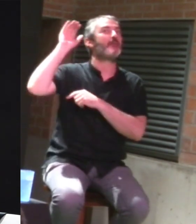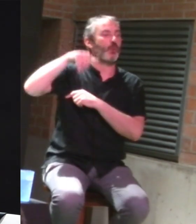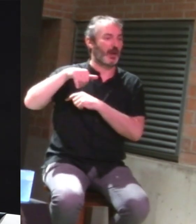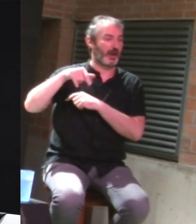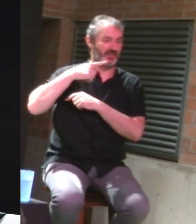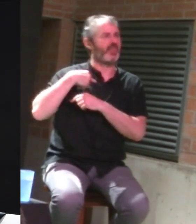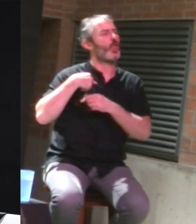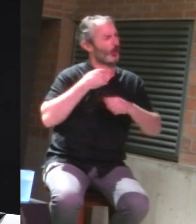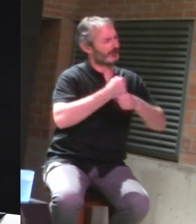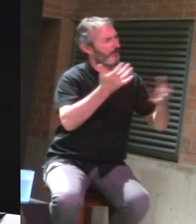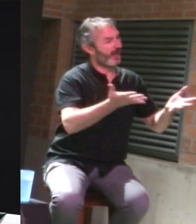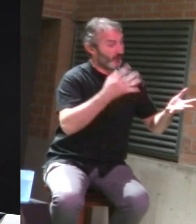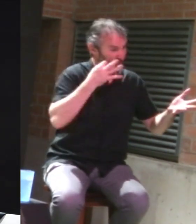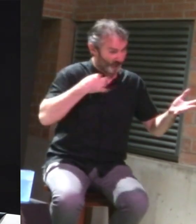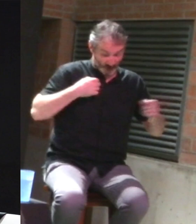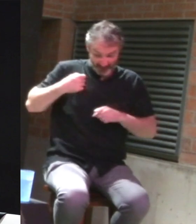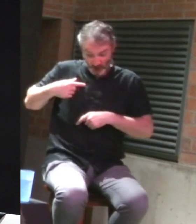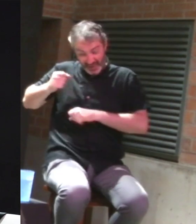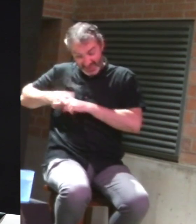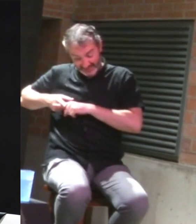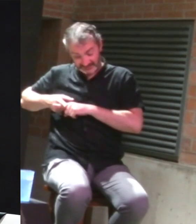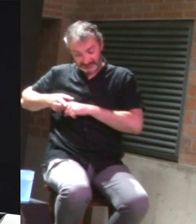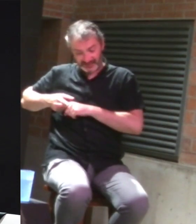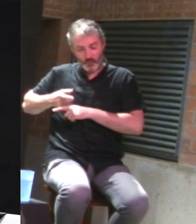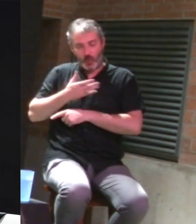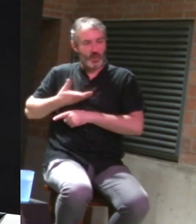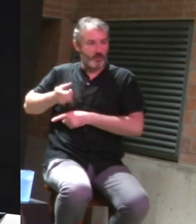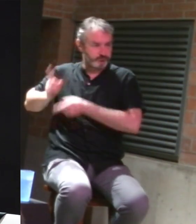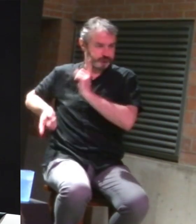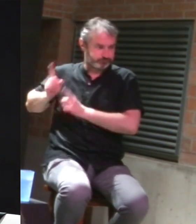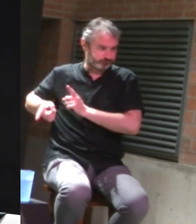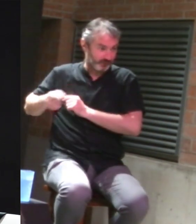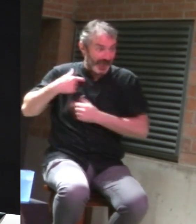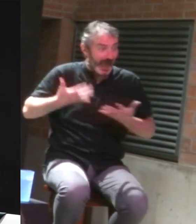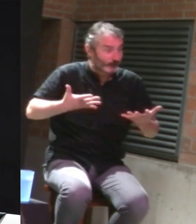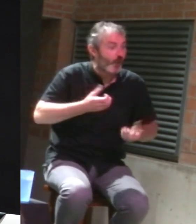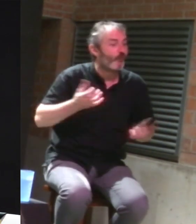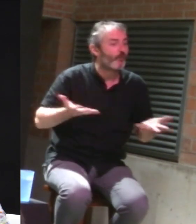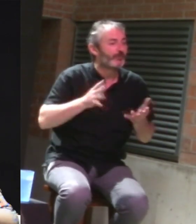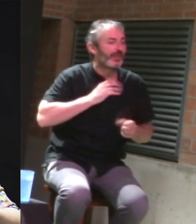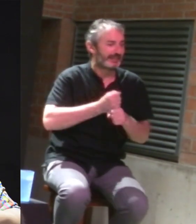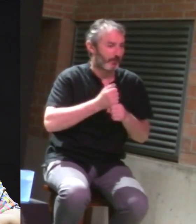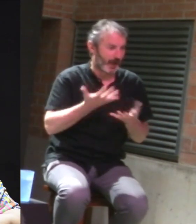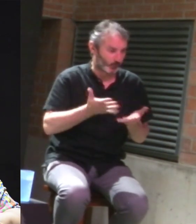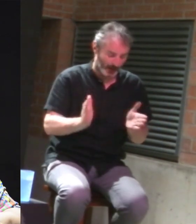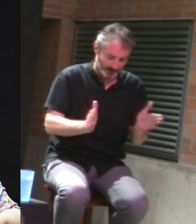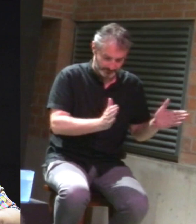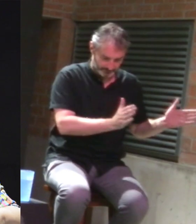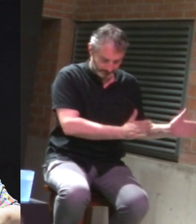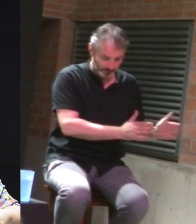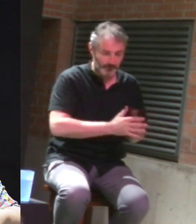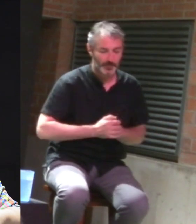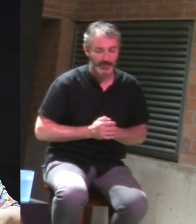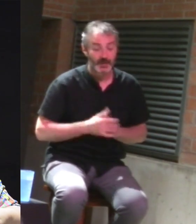els explotaven. Fixeu-vos bé perquè és una cosa que s'ha de diferenciar molt. Fixeu-nos bé perquè